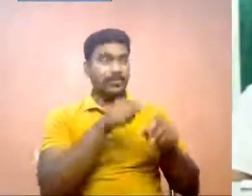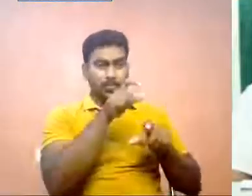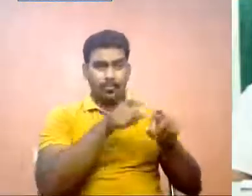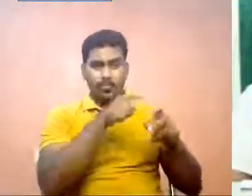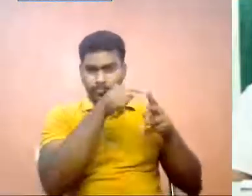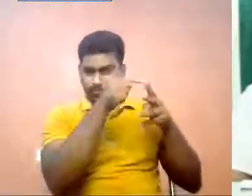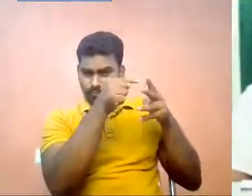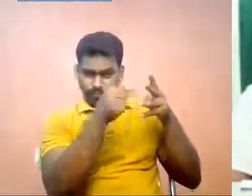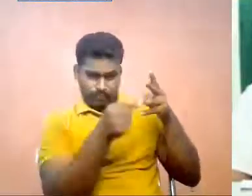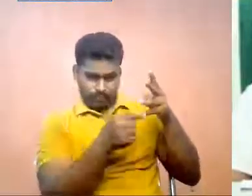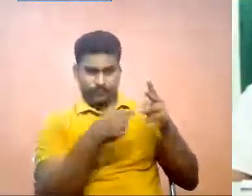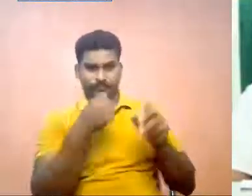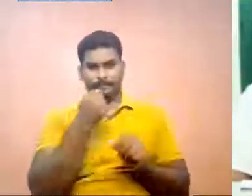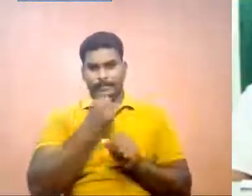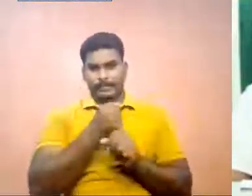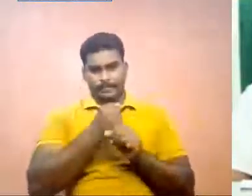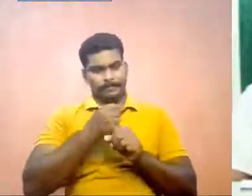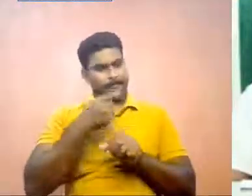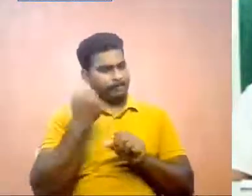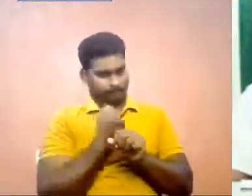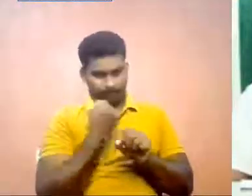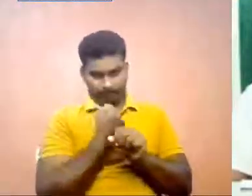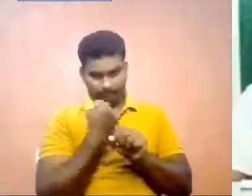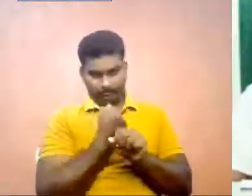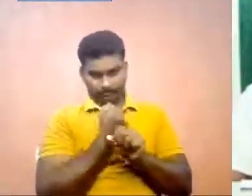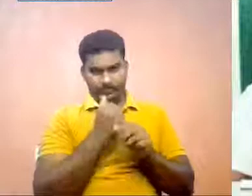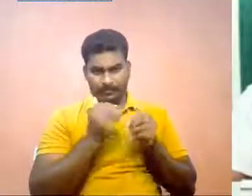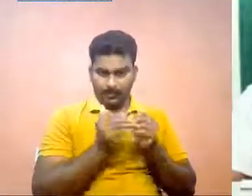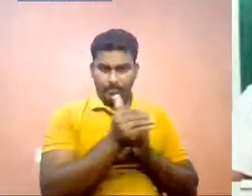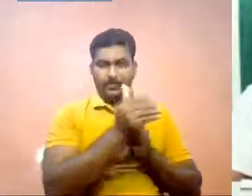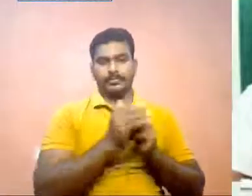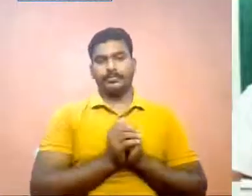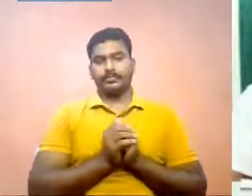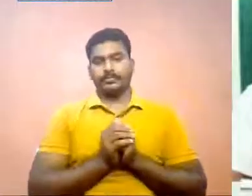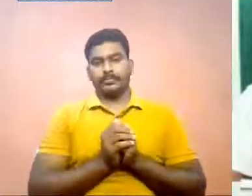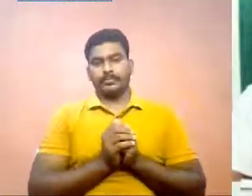ഇതിനെല്ലാമുള്ള നടപടികളാണ് നാം സ്വീകരിച്ചു വരുന്നത്.